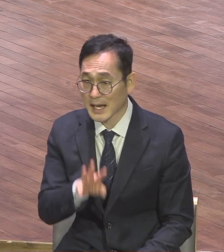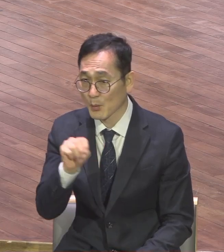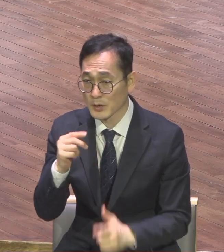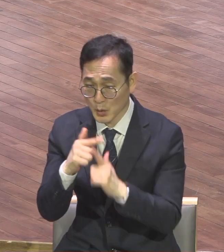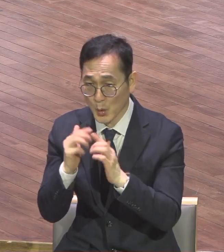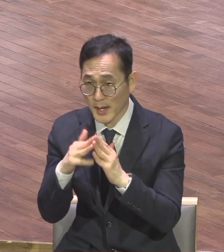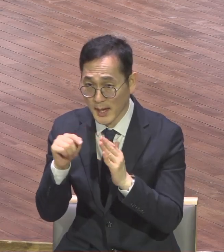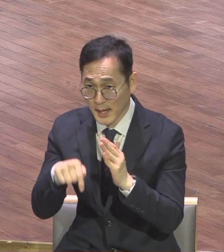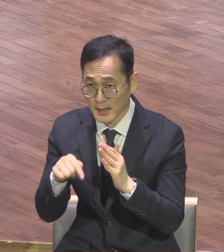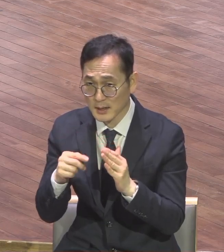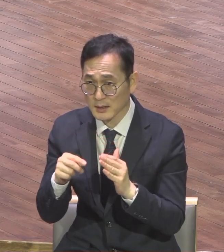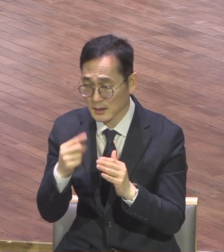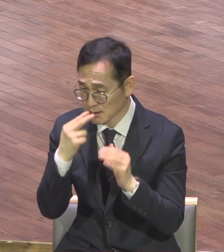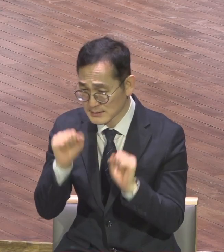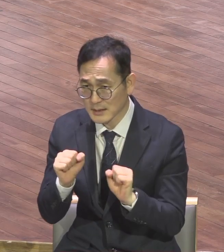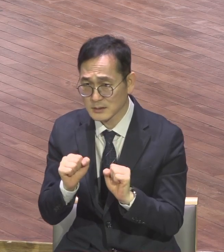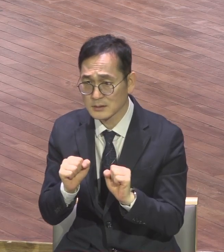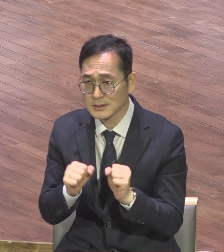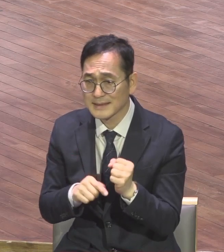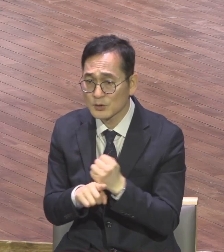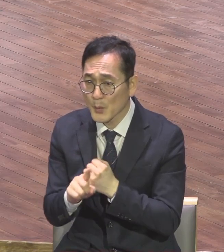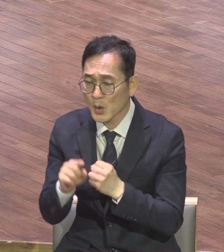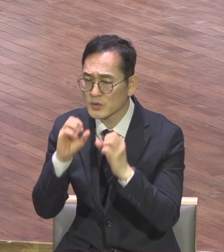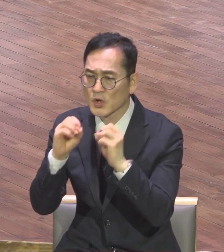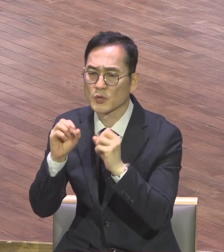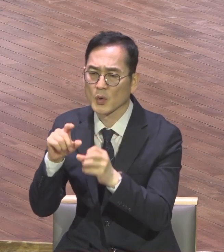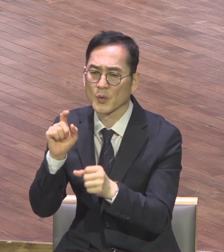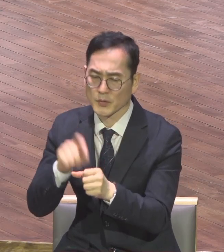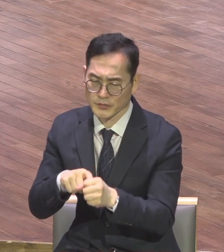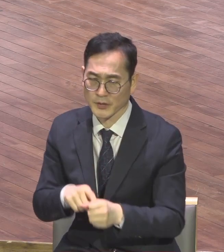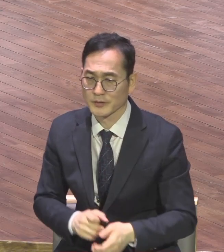뭐냐? 선교하기 위함이다.